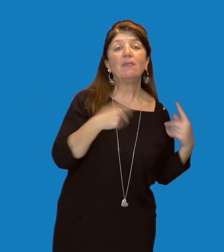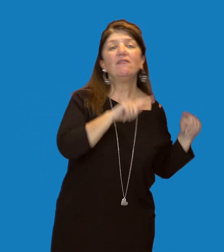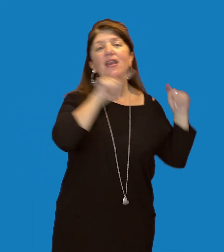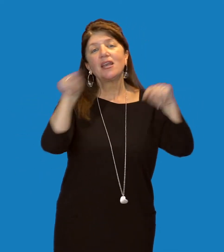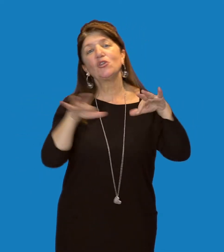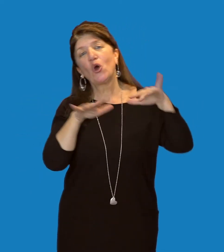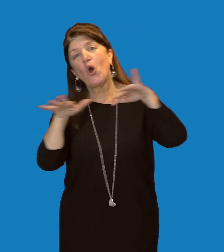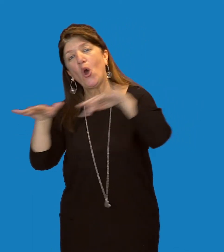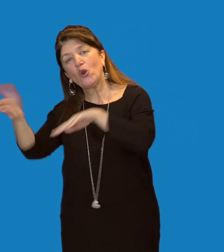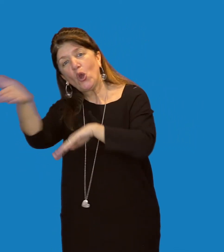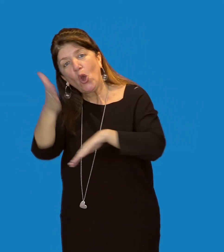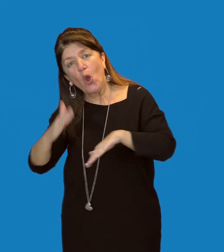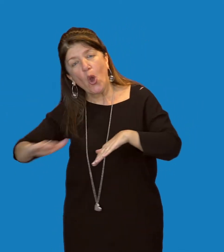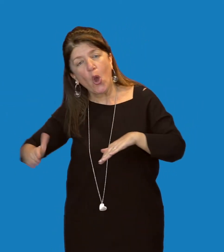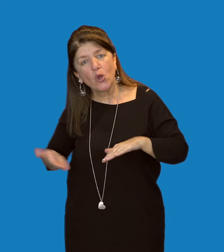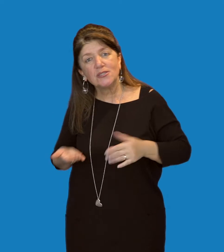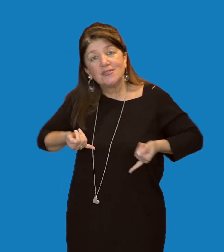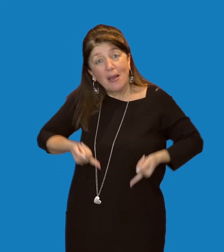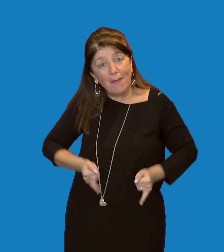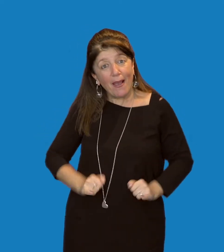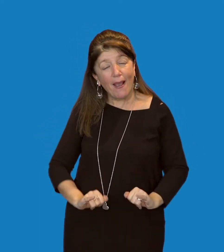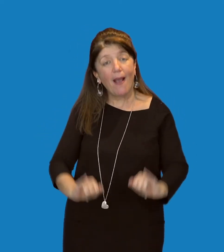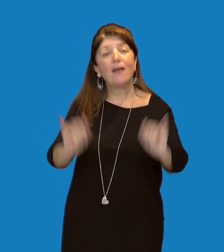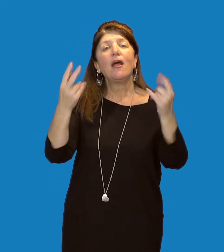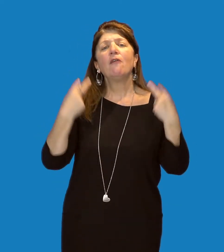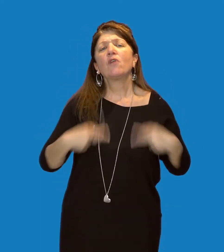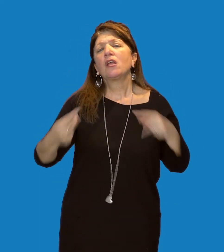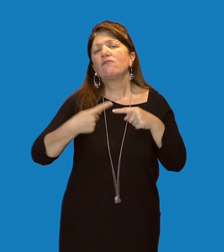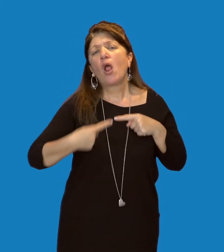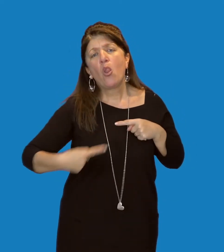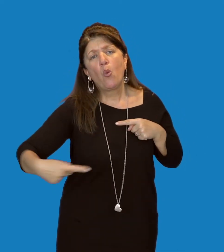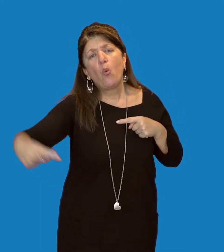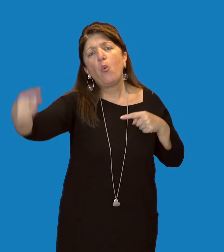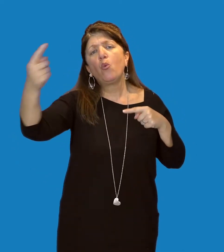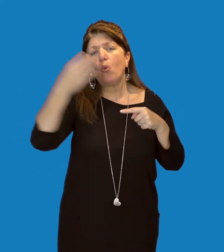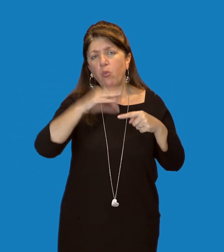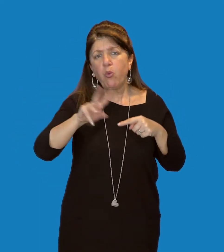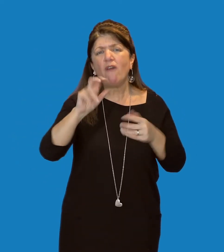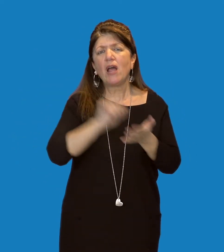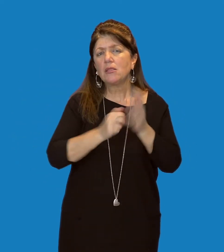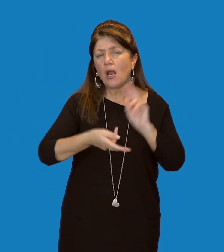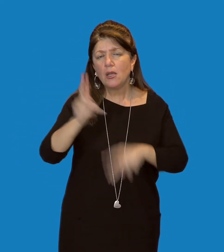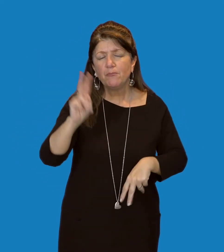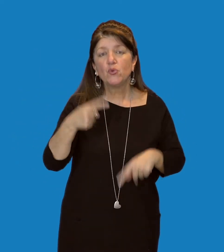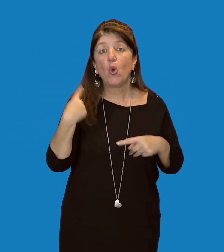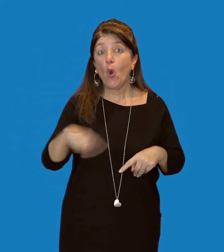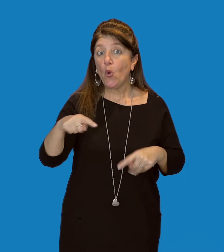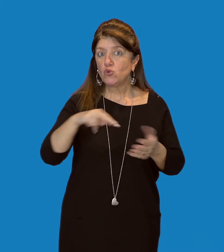vive a lungo anche per più di vent'anni la tecnica di caccia del pulcinella consiste nel